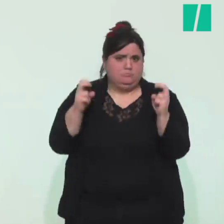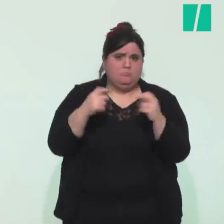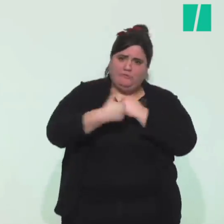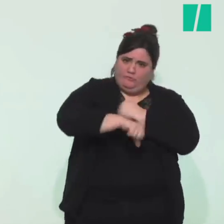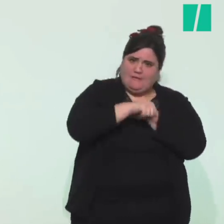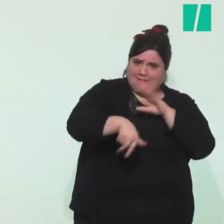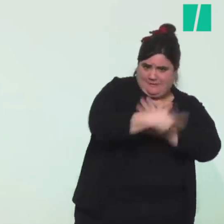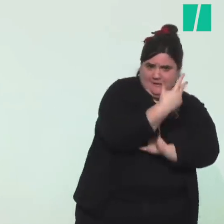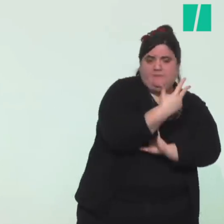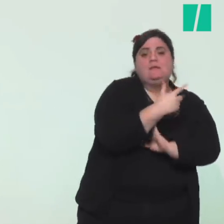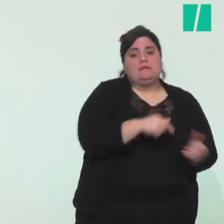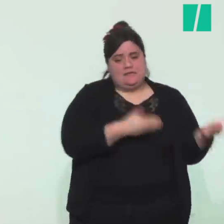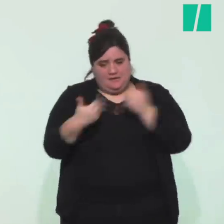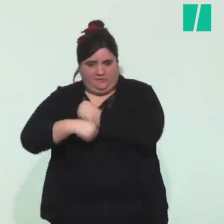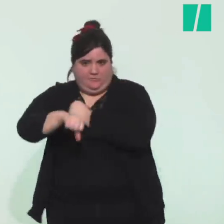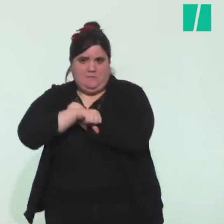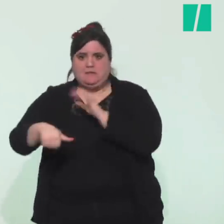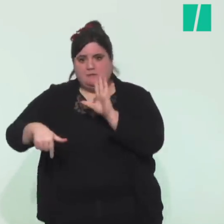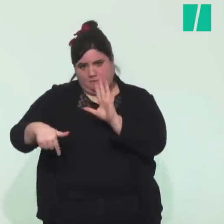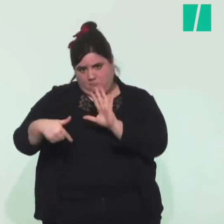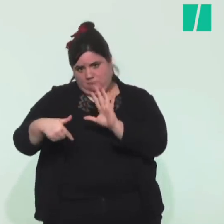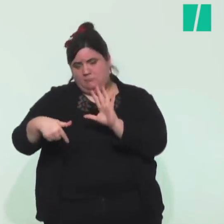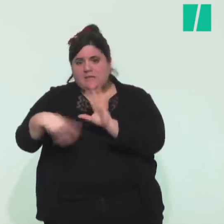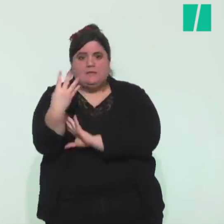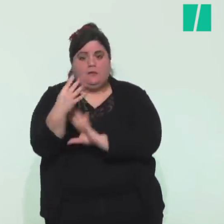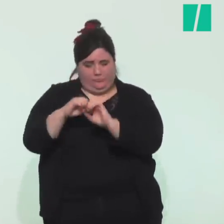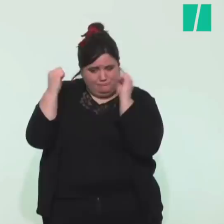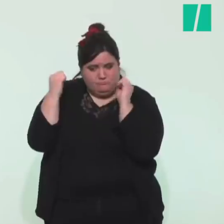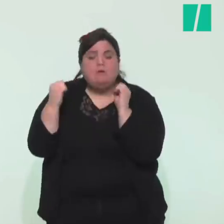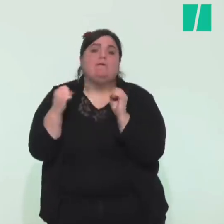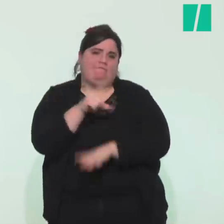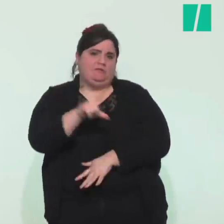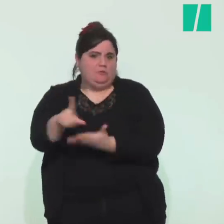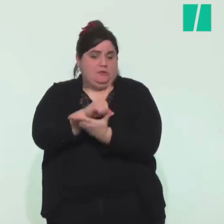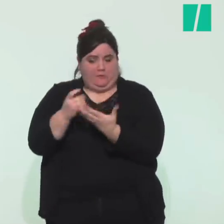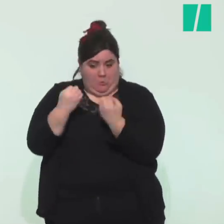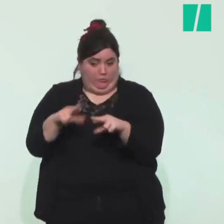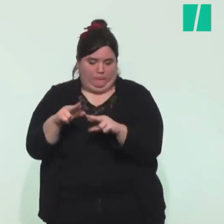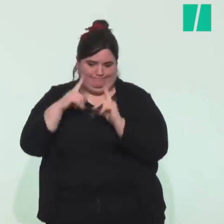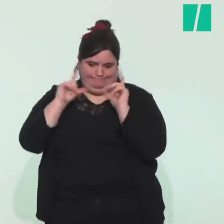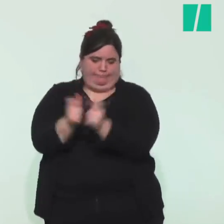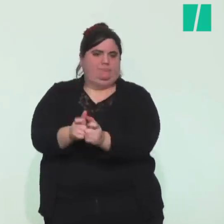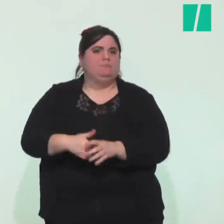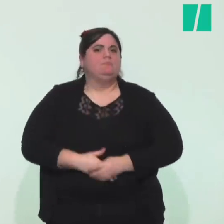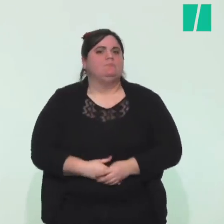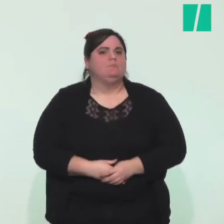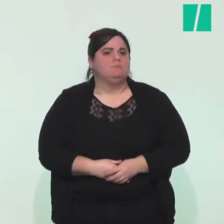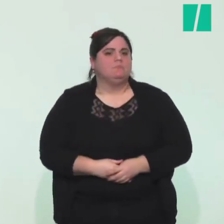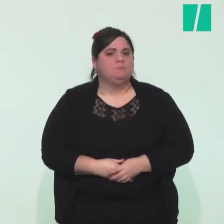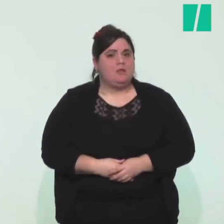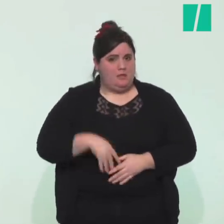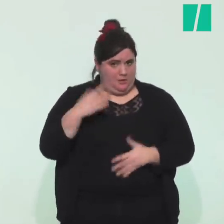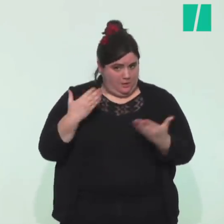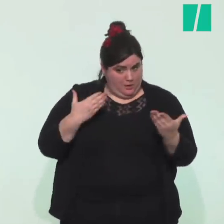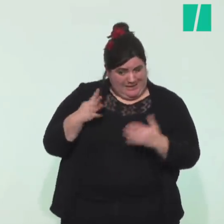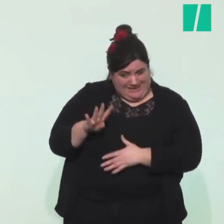22 départements présentent déjà un excès de mortalité pour la semaine 14. 4 départements sont en